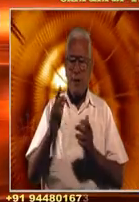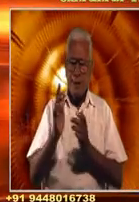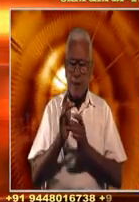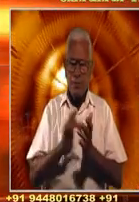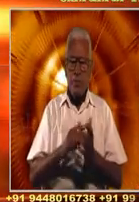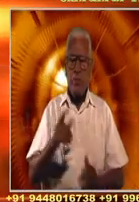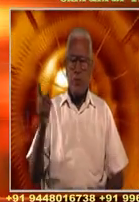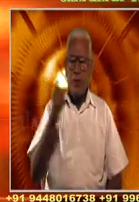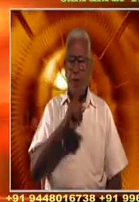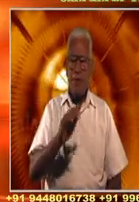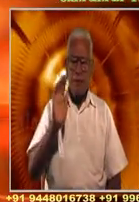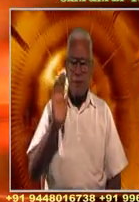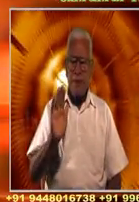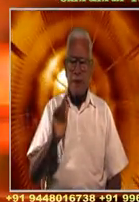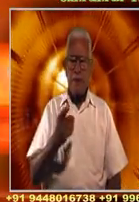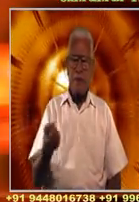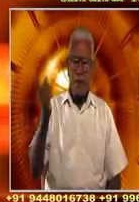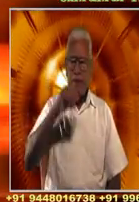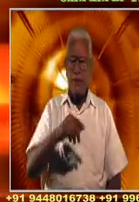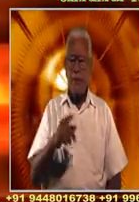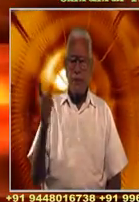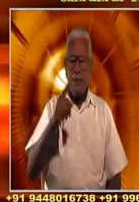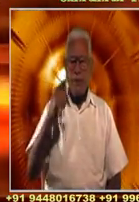நான் உங்களிலும் இருக்குகிறதை Safari